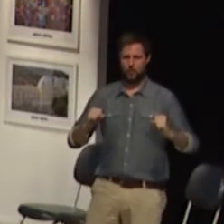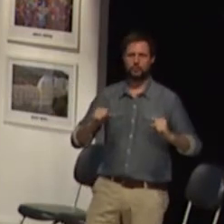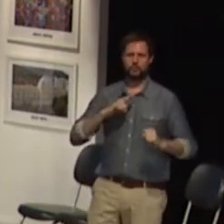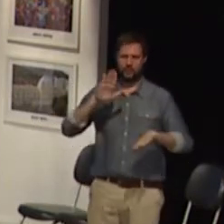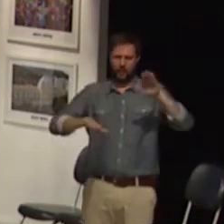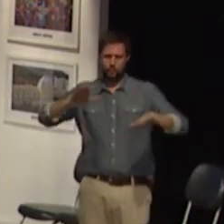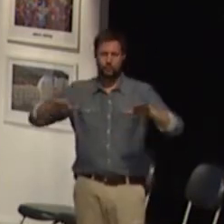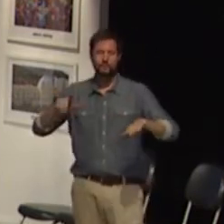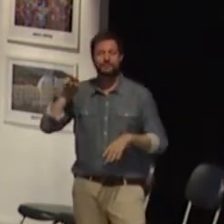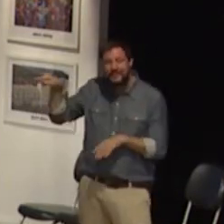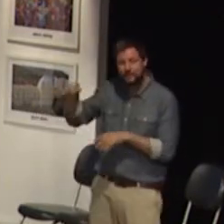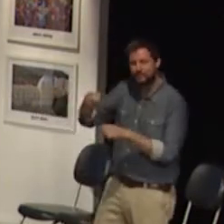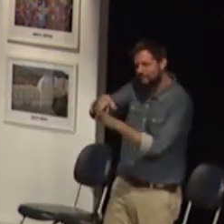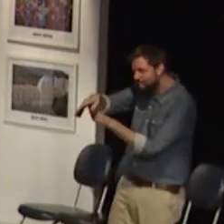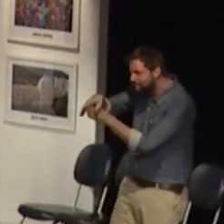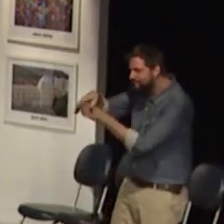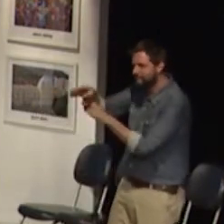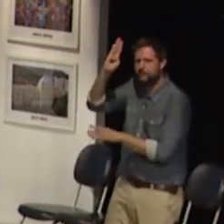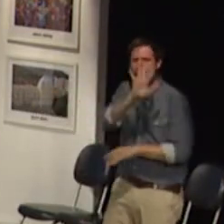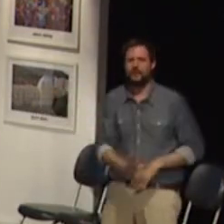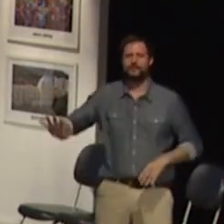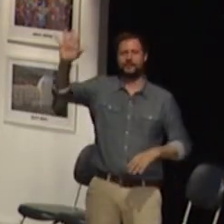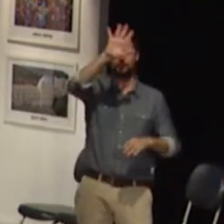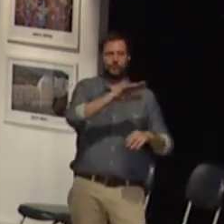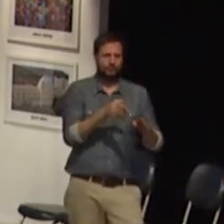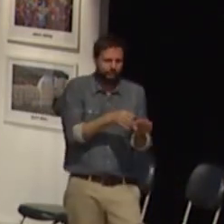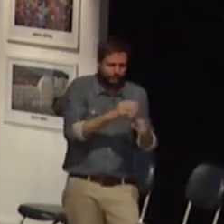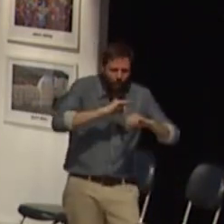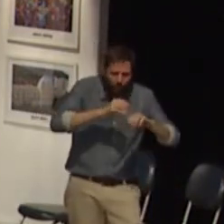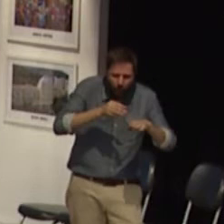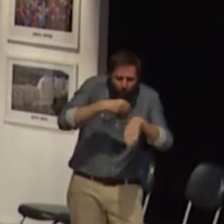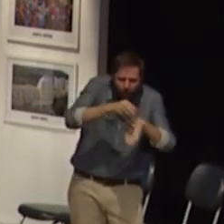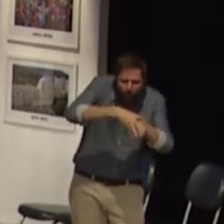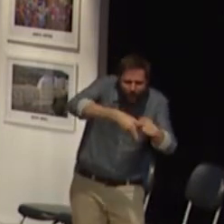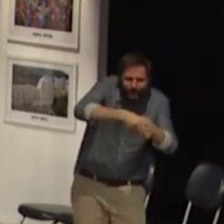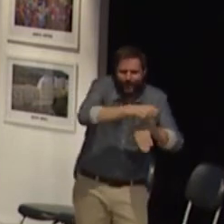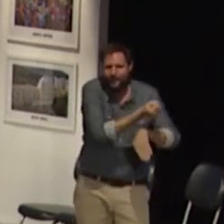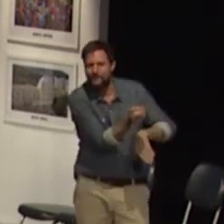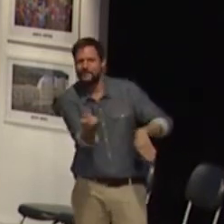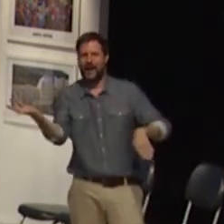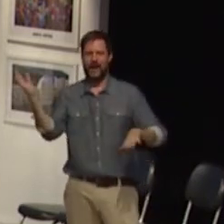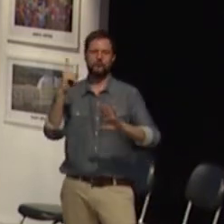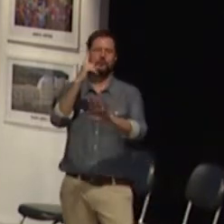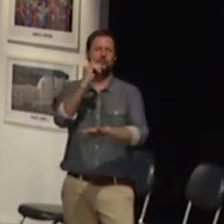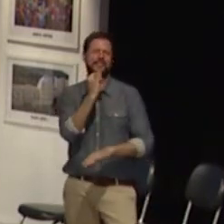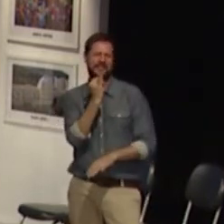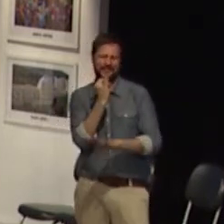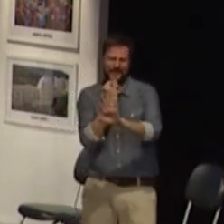essa discordância existe, mas que a gente pode, e eles nos deram um conselho para a gente estar orientando,